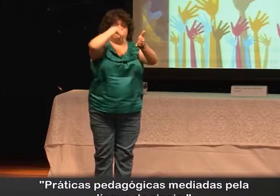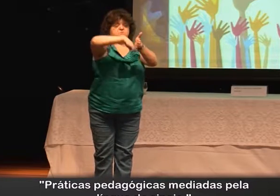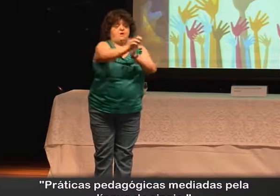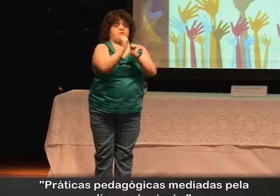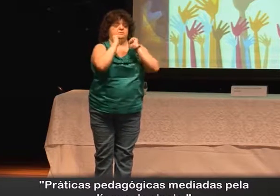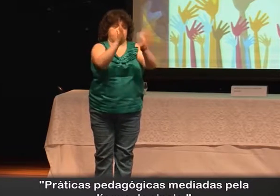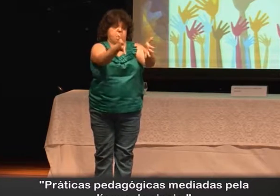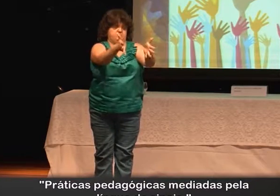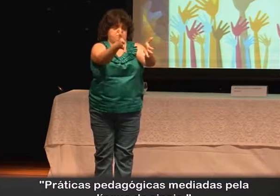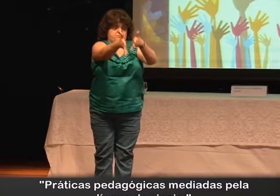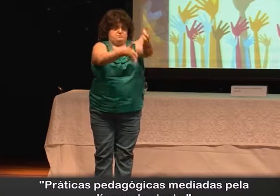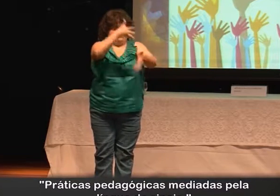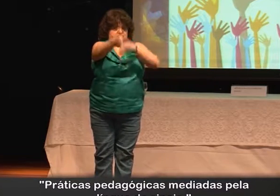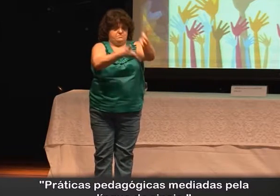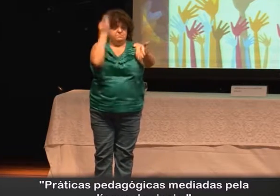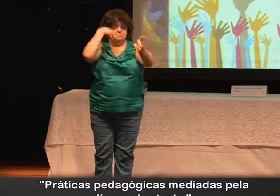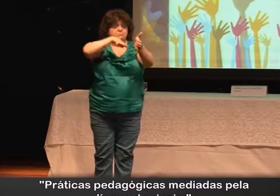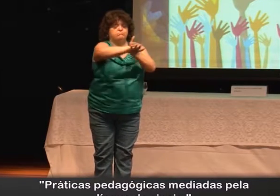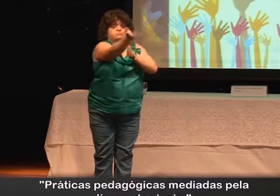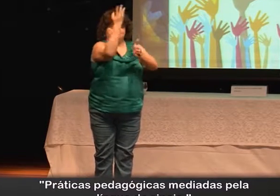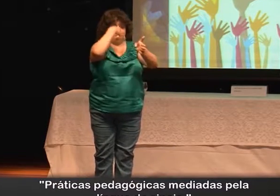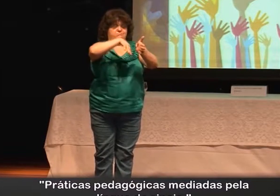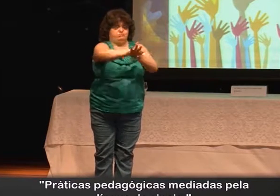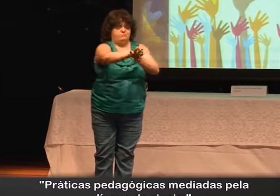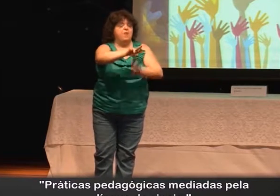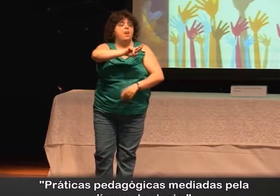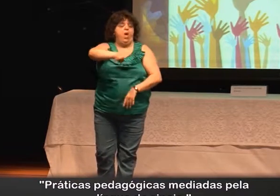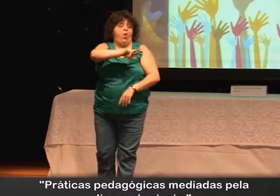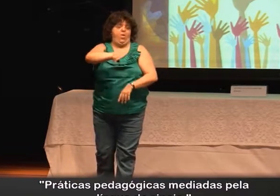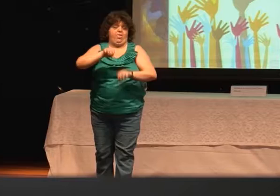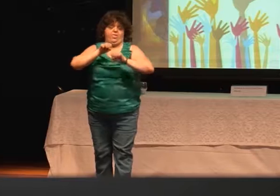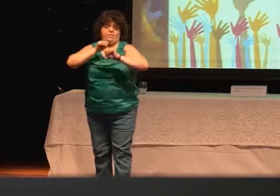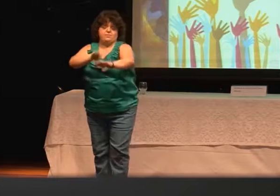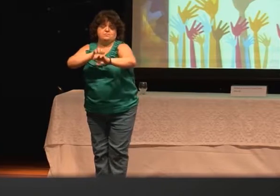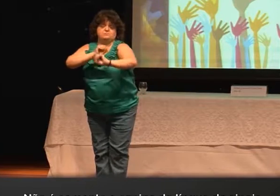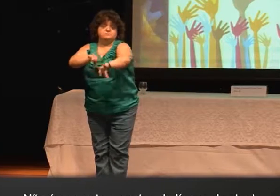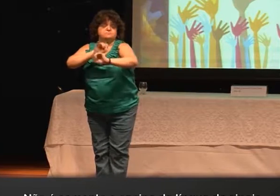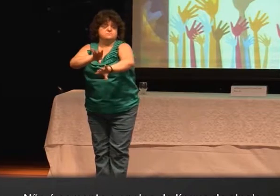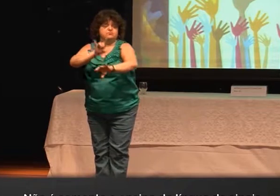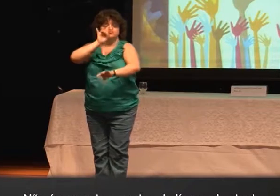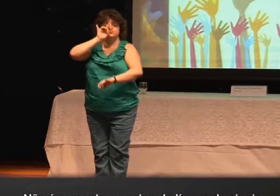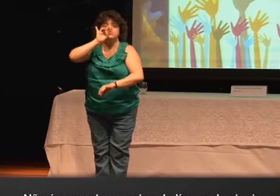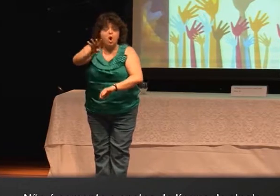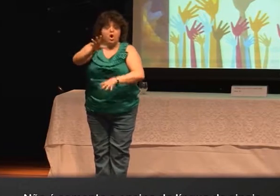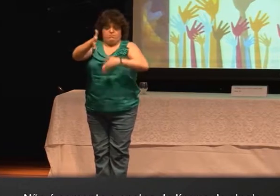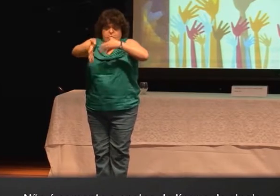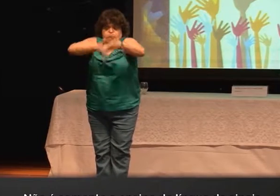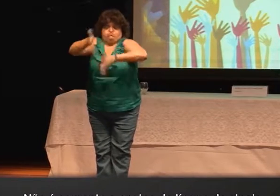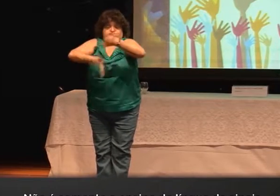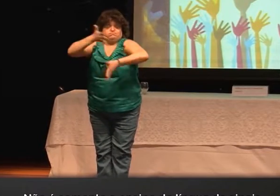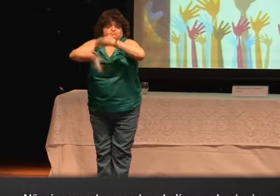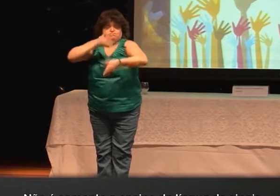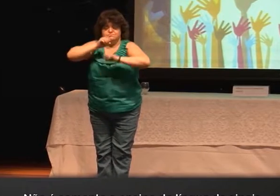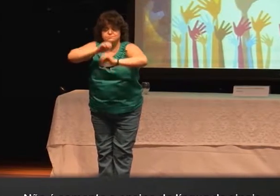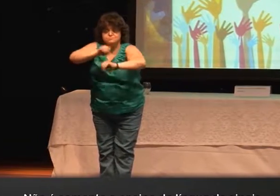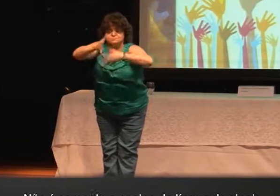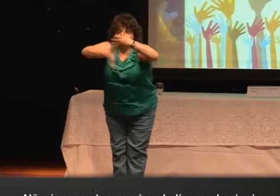práticas pedagógicas mediadas pela língua de sinais. Não é somente o ensino da língua